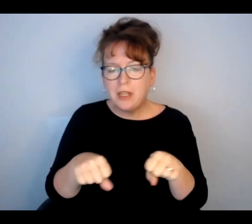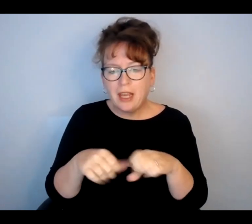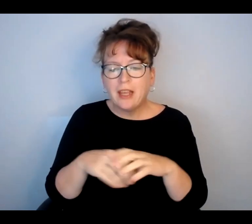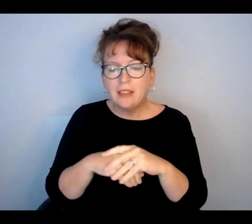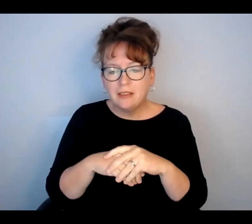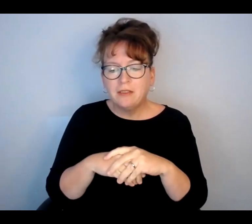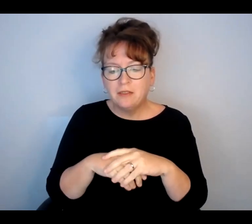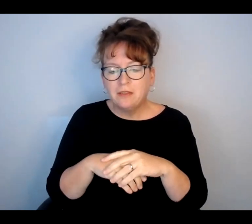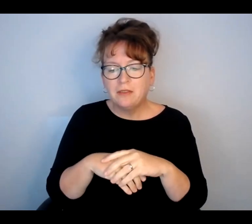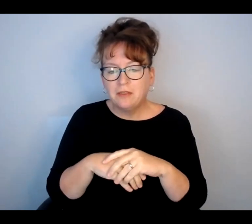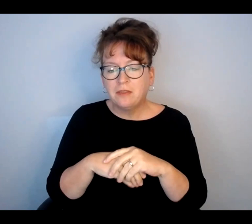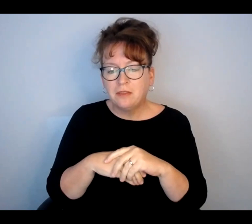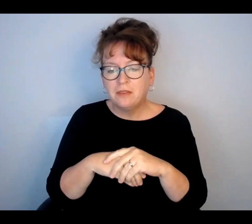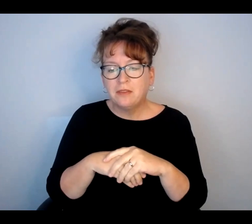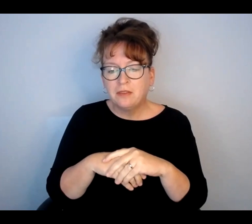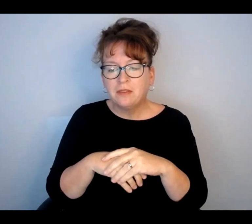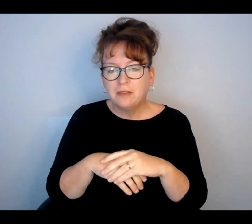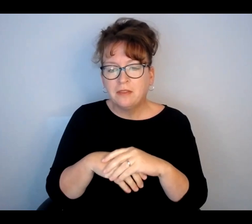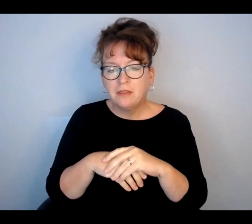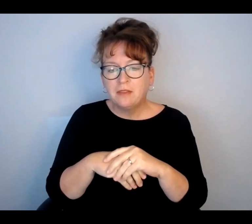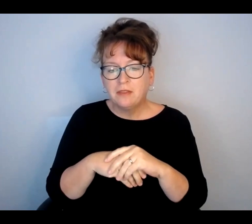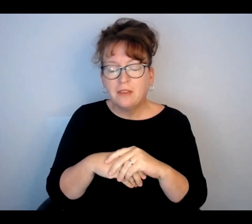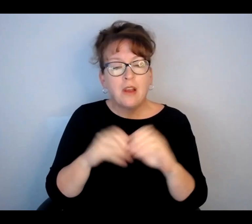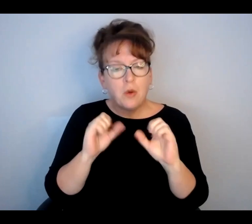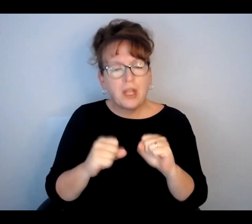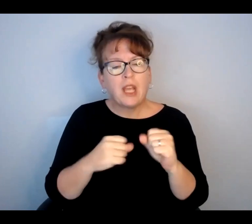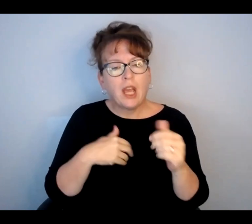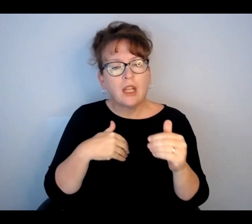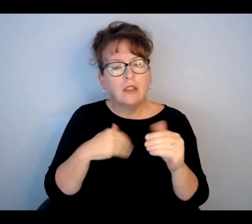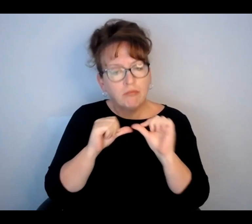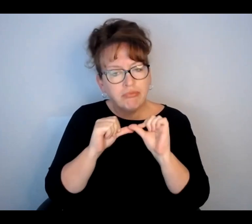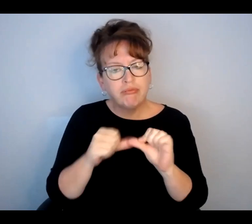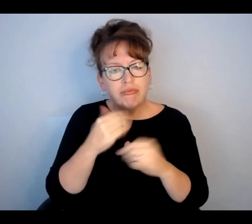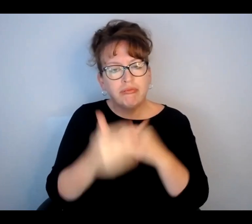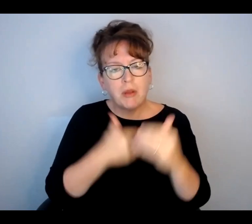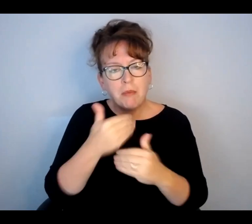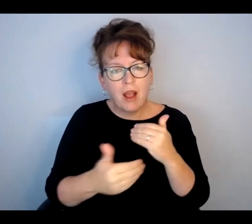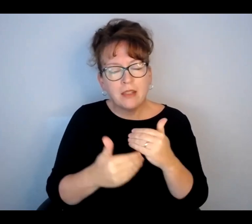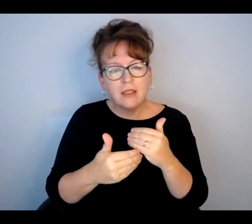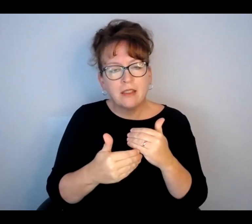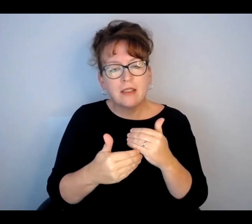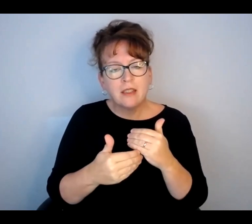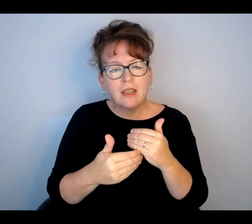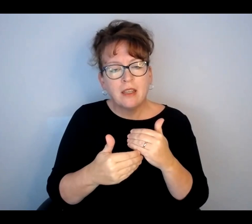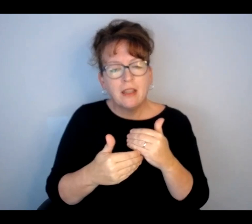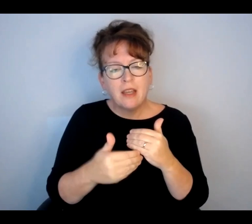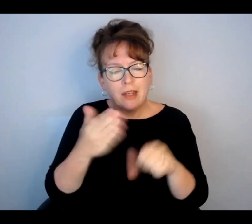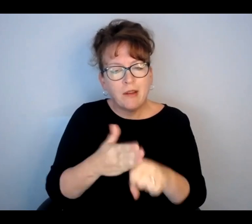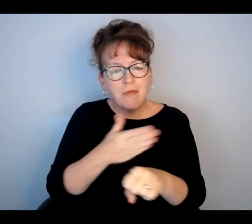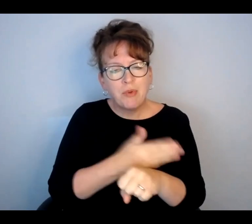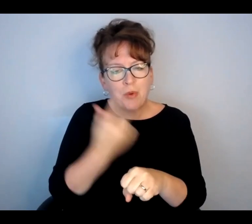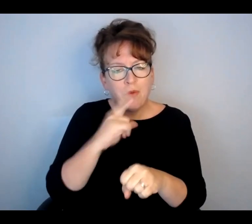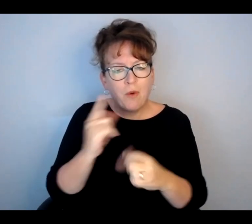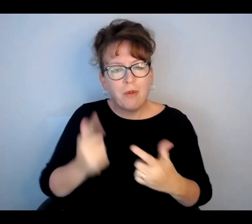movernos en esos proyectos que son urgentemente necesitados eh Y que podemos